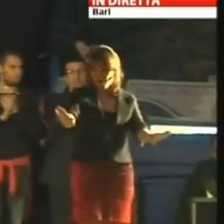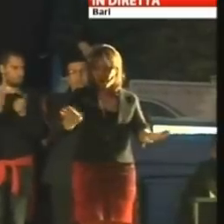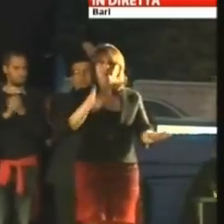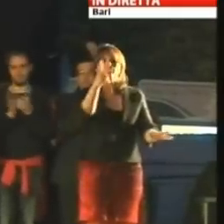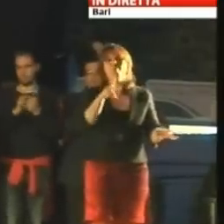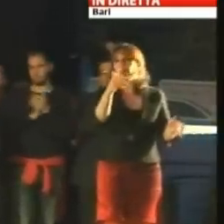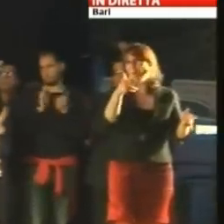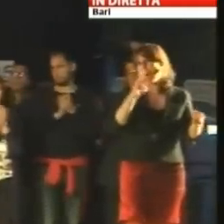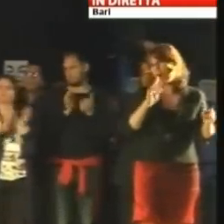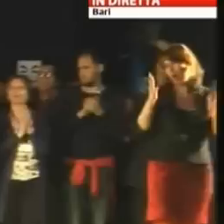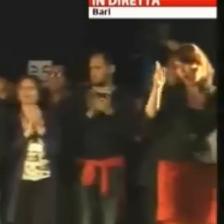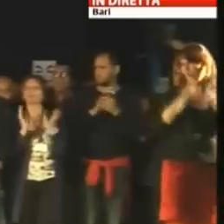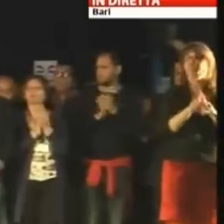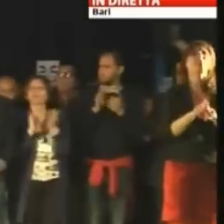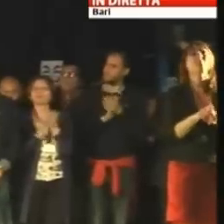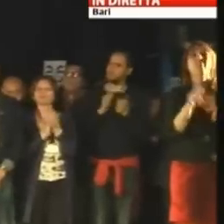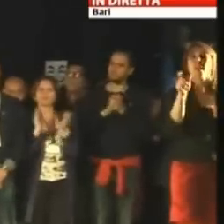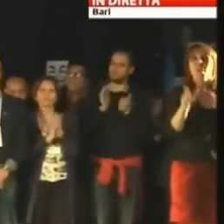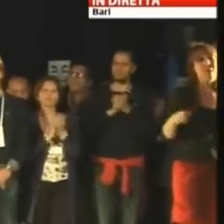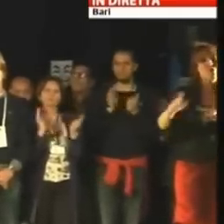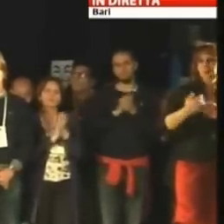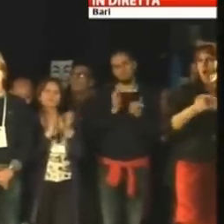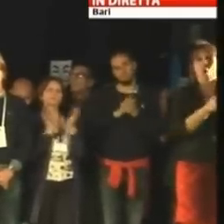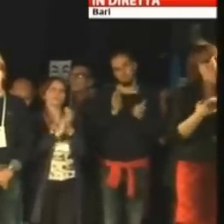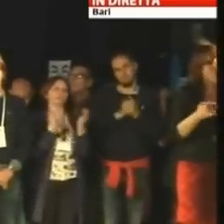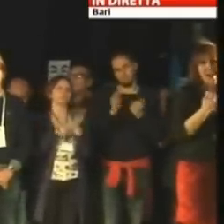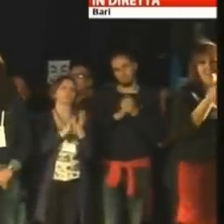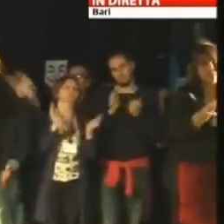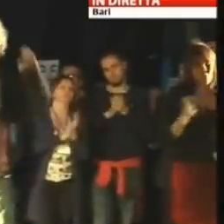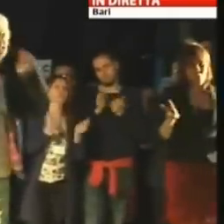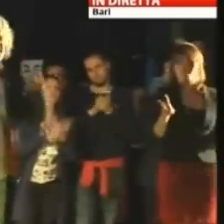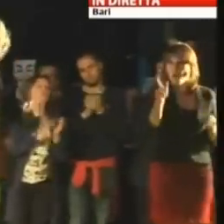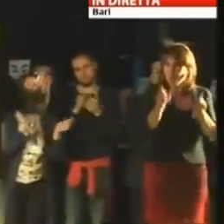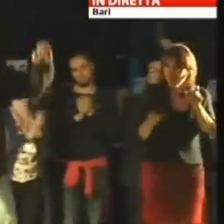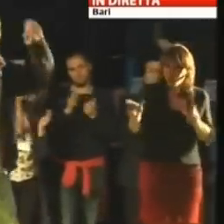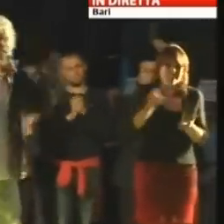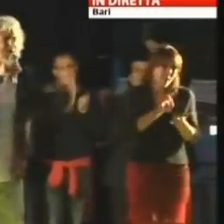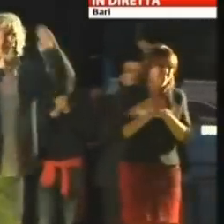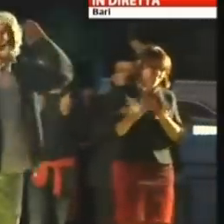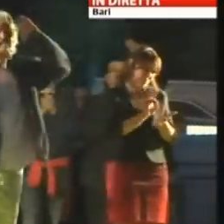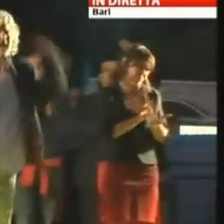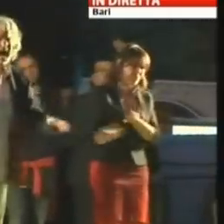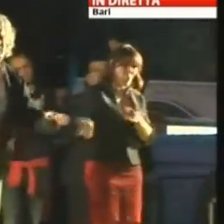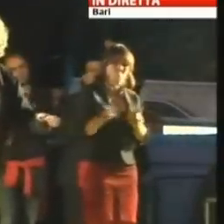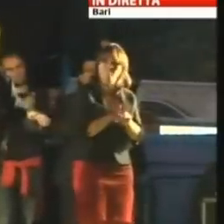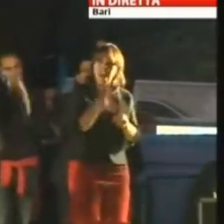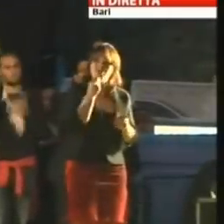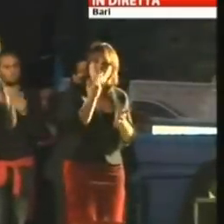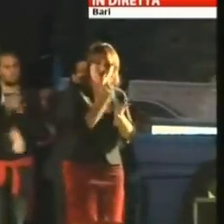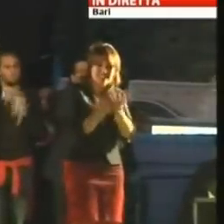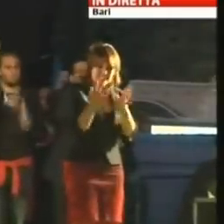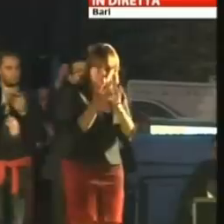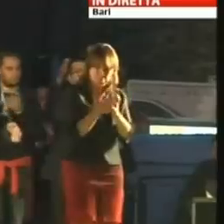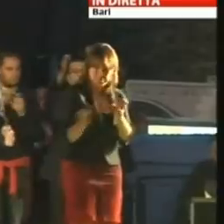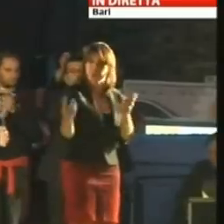Questi non vanno combattuti, questa gente non va più combattuta. Questa gente va spazzata via come cibo deteriorato.